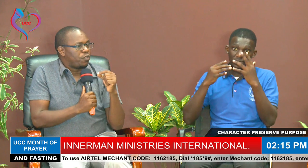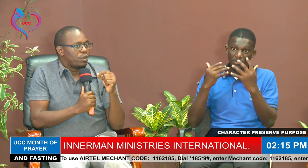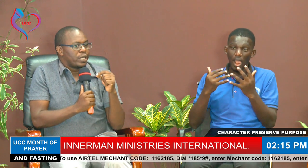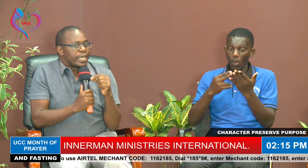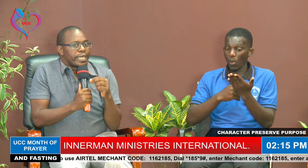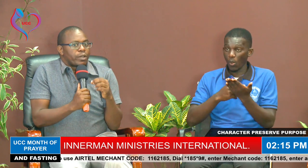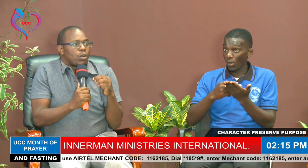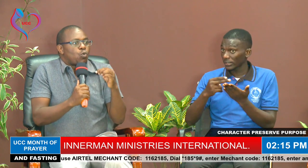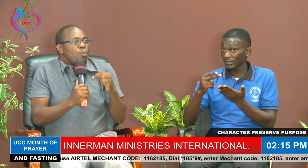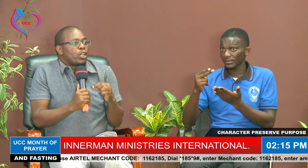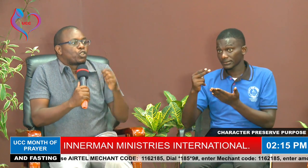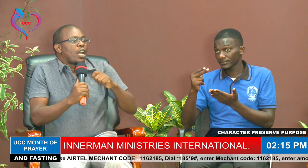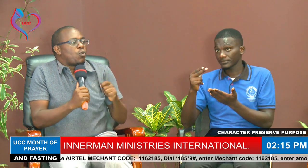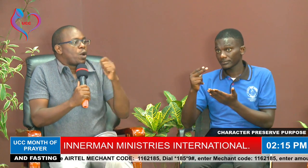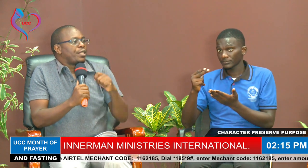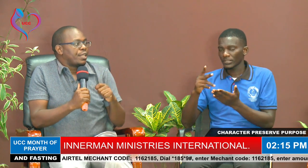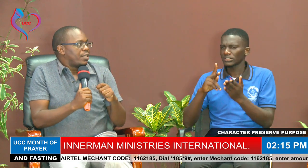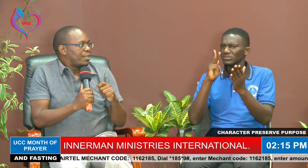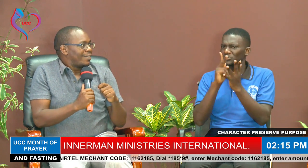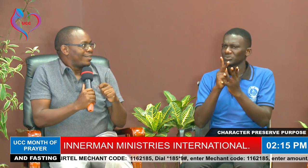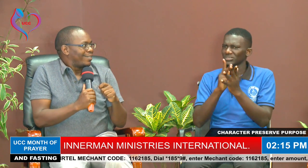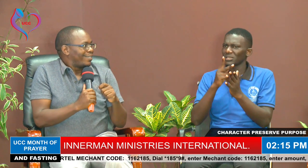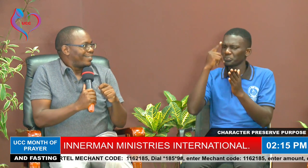Obutukuvu. Kwe kumecho chakuwa de.